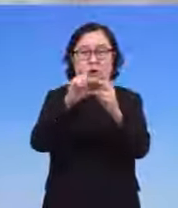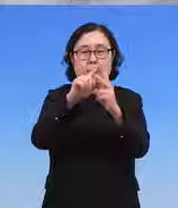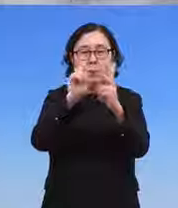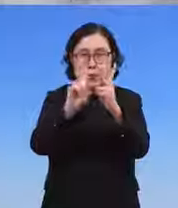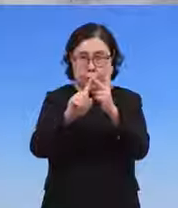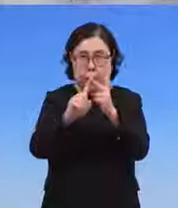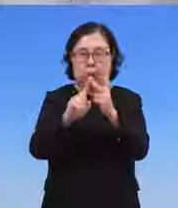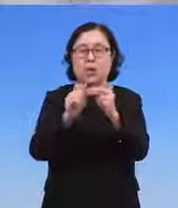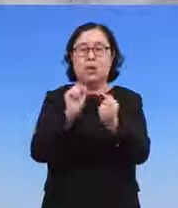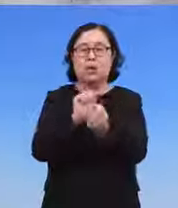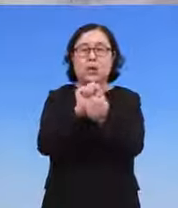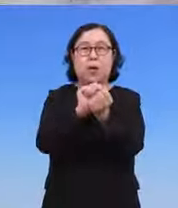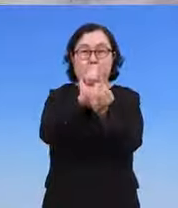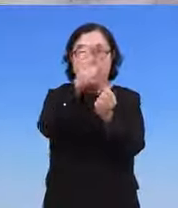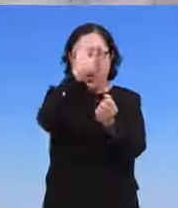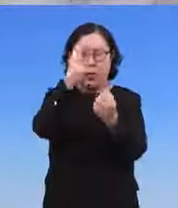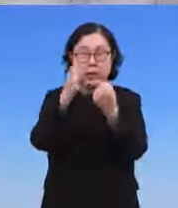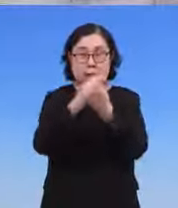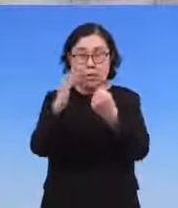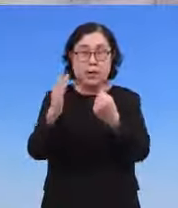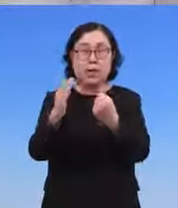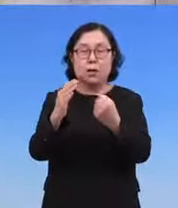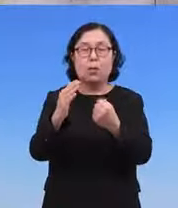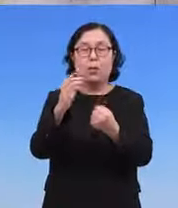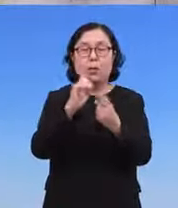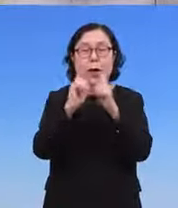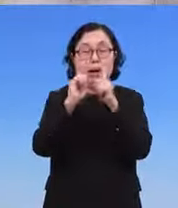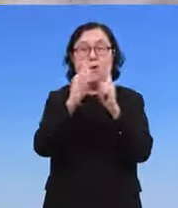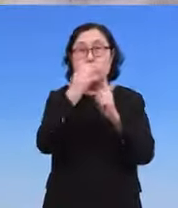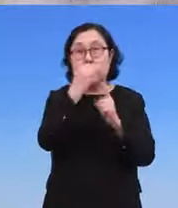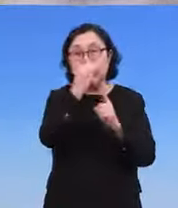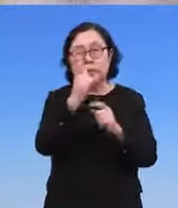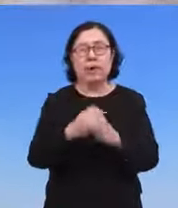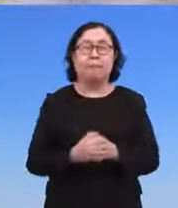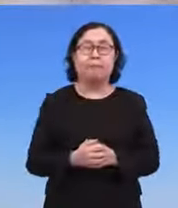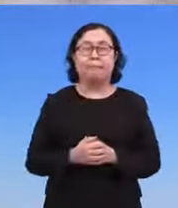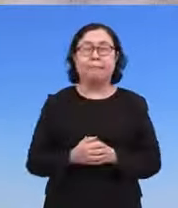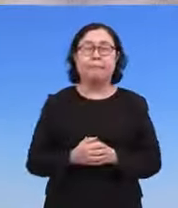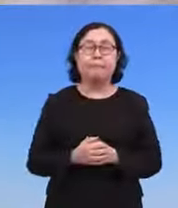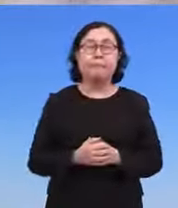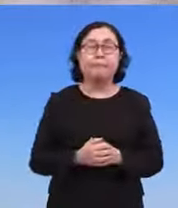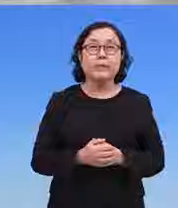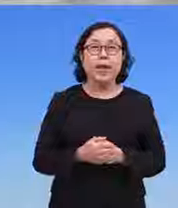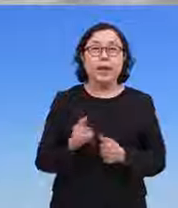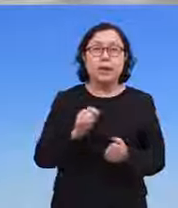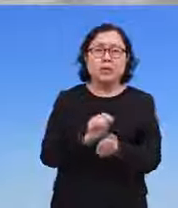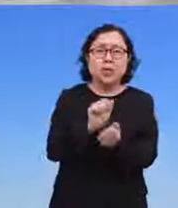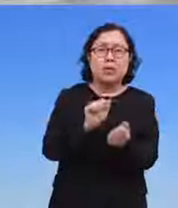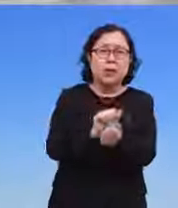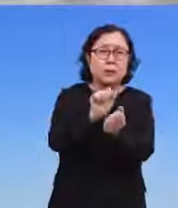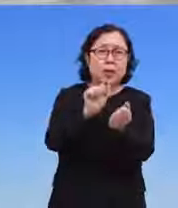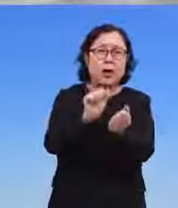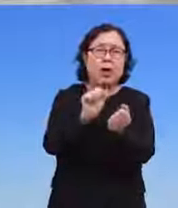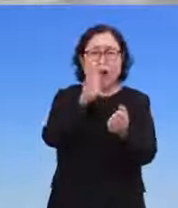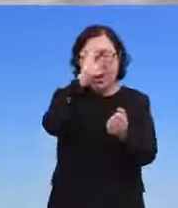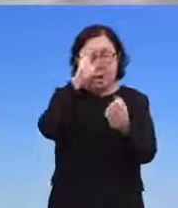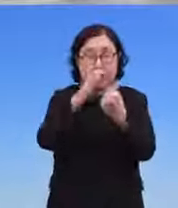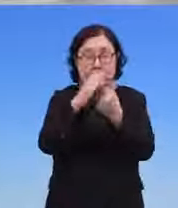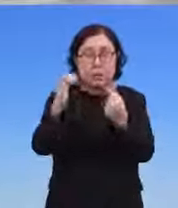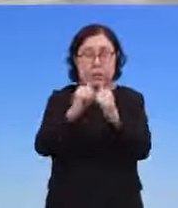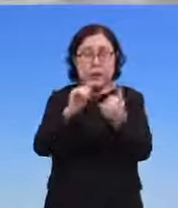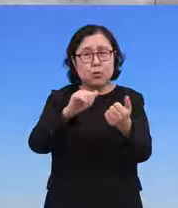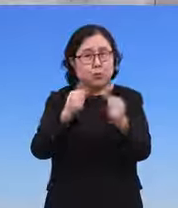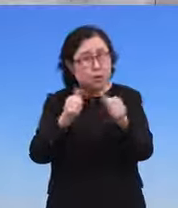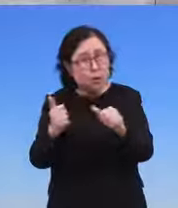찾는다는 그런 내용이에요. 예를 들면은 이제 그런 이제 역병으로 막 사람이